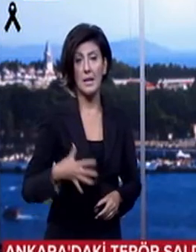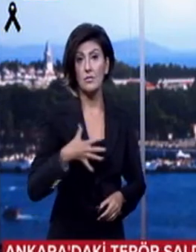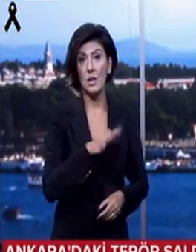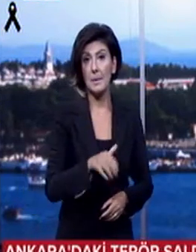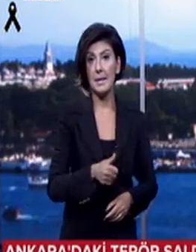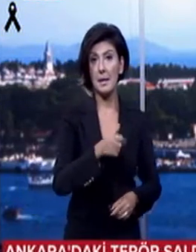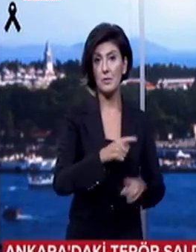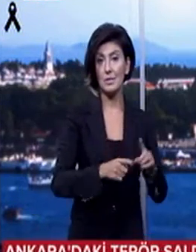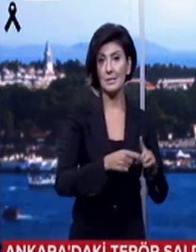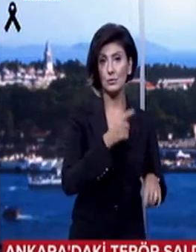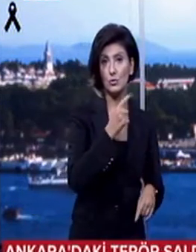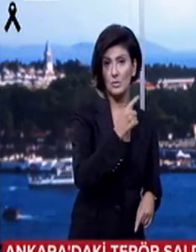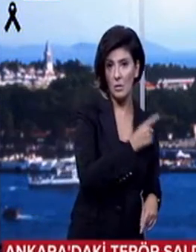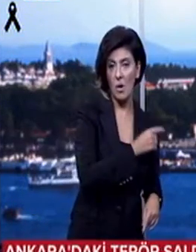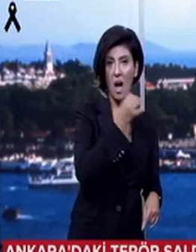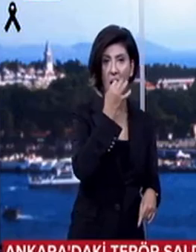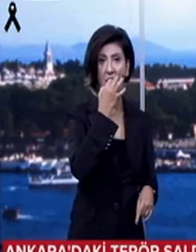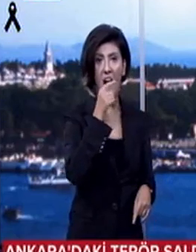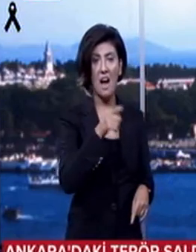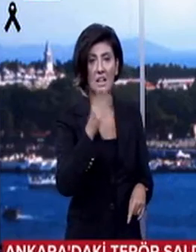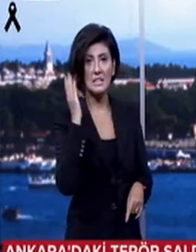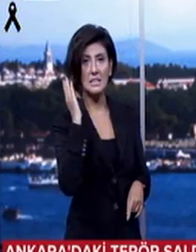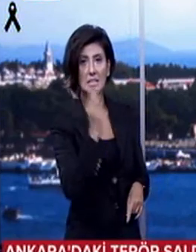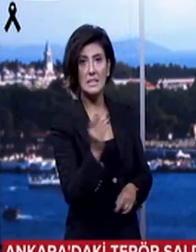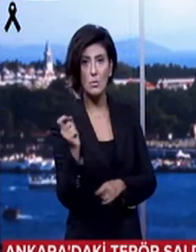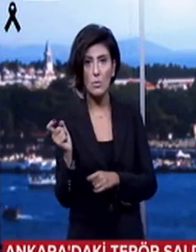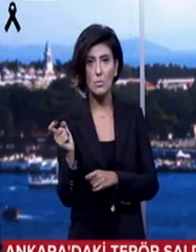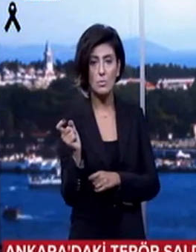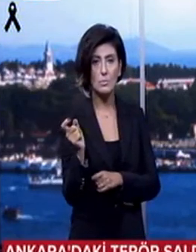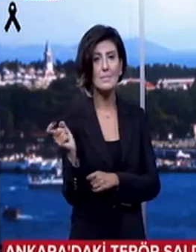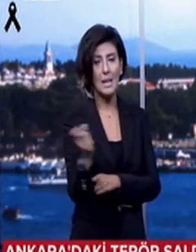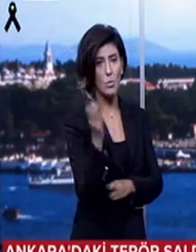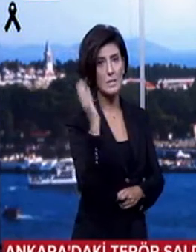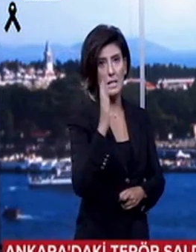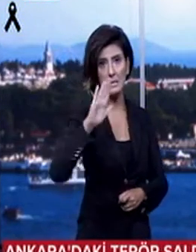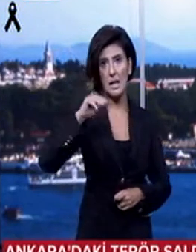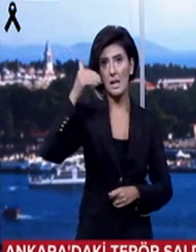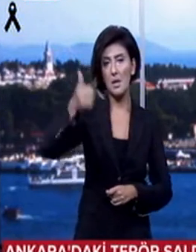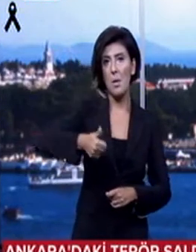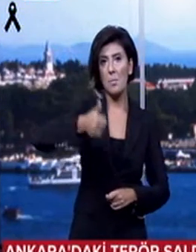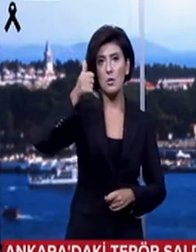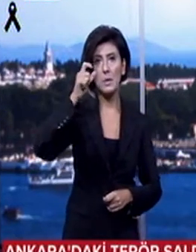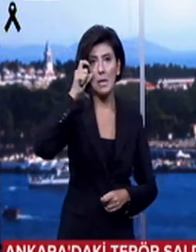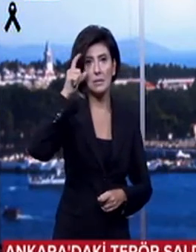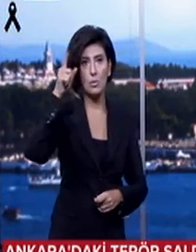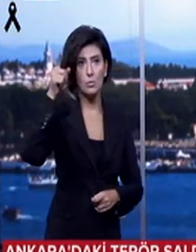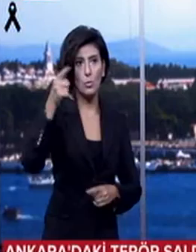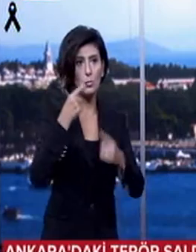CHP Genel Başkanı Kemal Kılıçdaroğlu, Ankara'daki terör saldırısının ardından Başbakan Ahmet